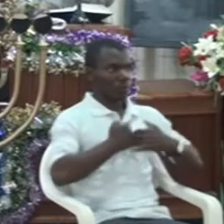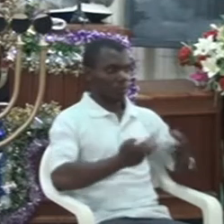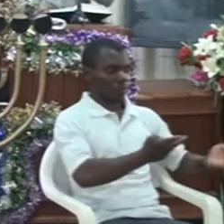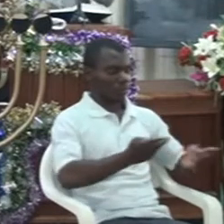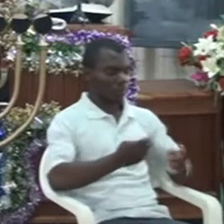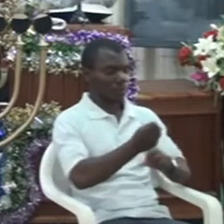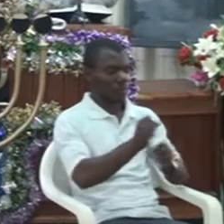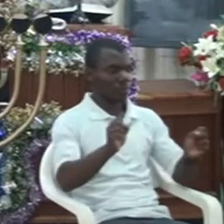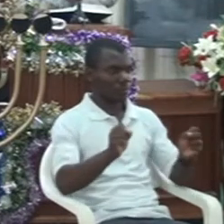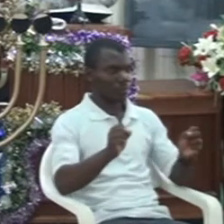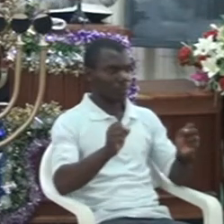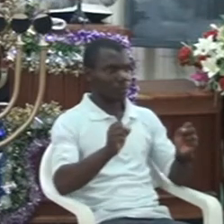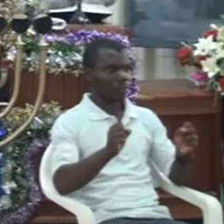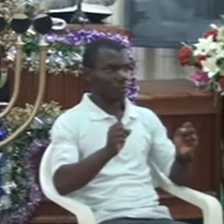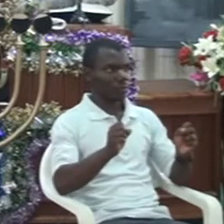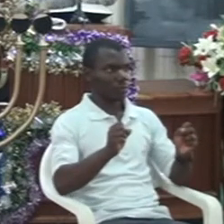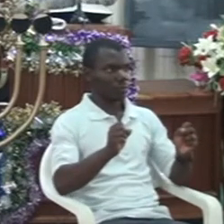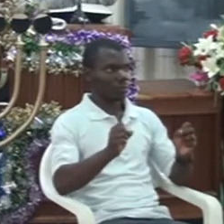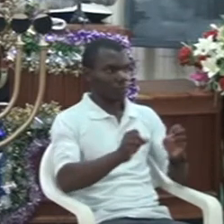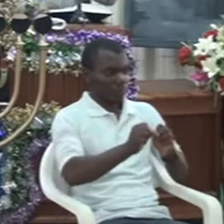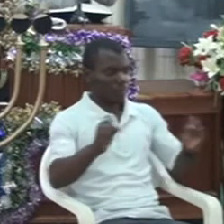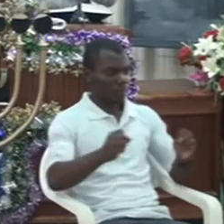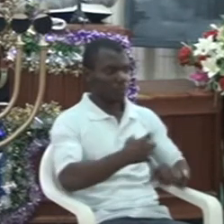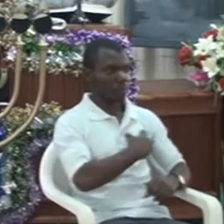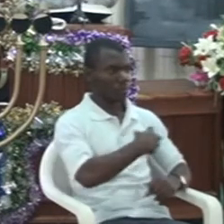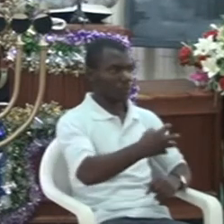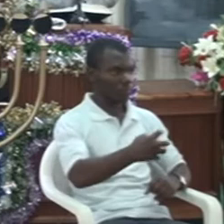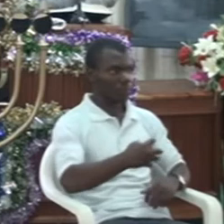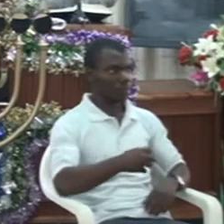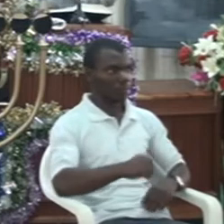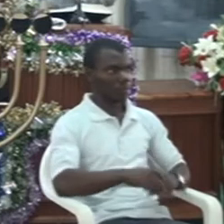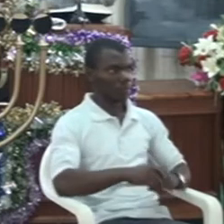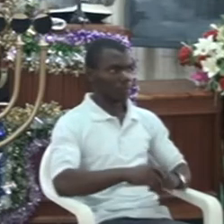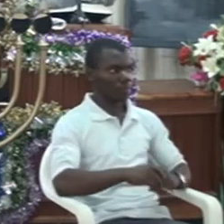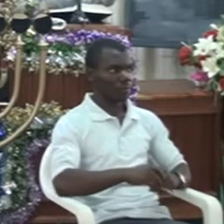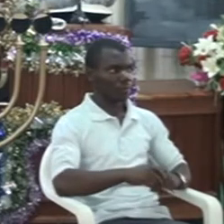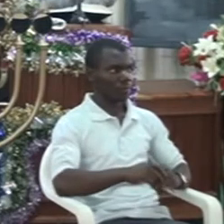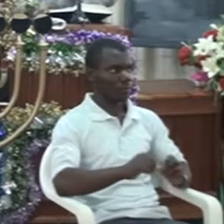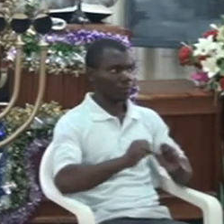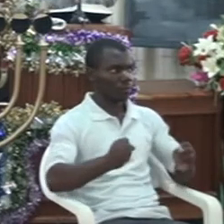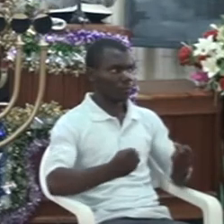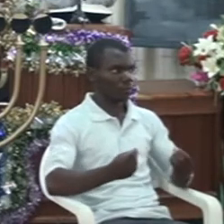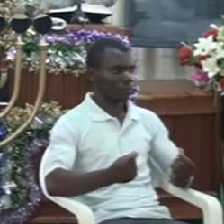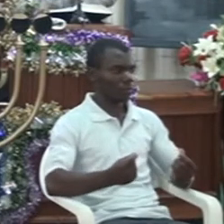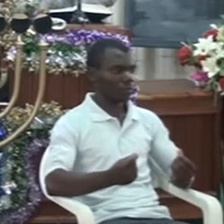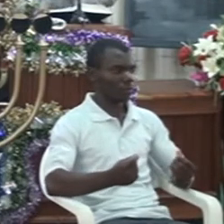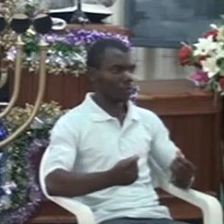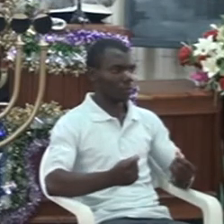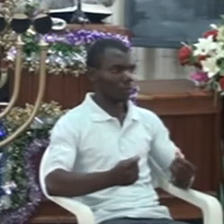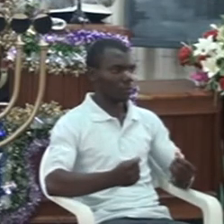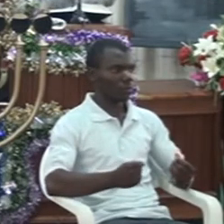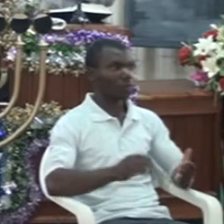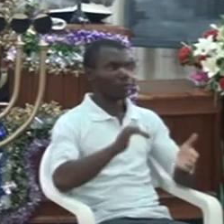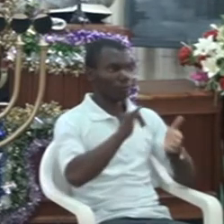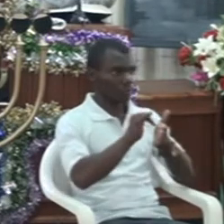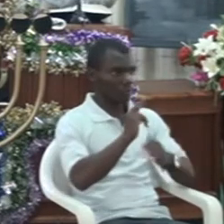nous avons reçu le salut bila mali, bila sans richesse. Bila pesa, sans argent. C'est